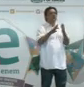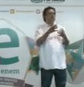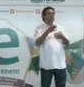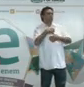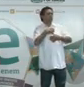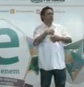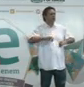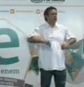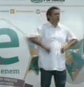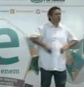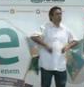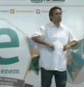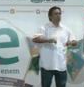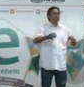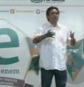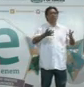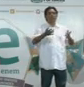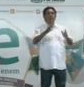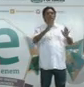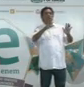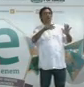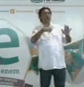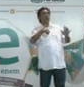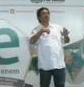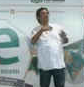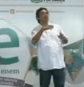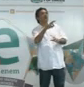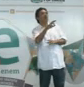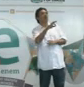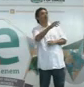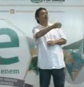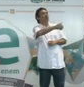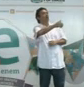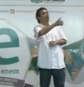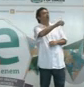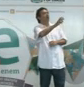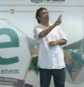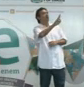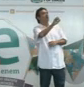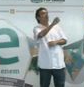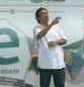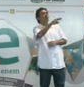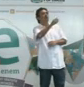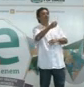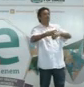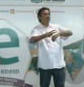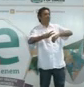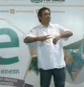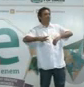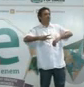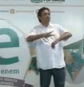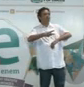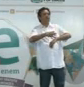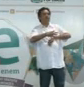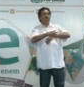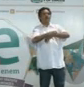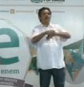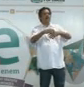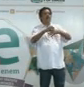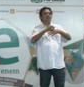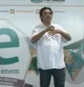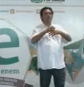frustração, de dor. Ele diz: ao verme que primeiro roeu as minhas carnes, dedico essas